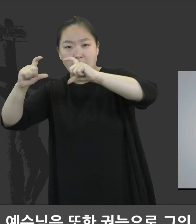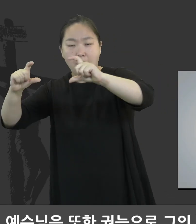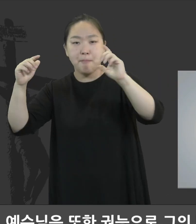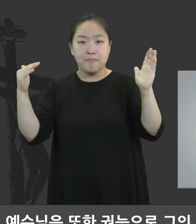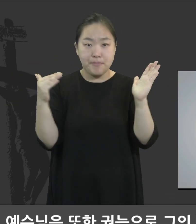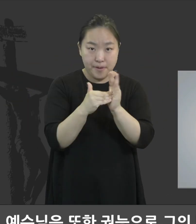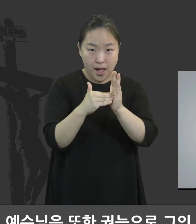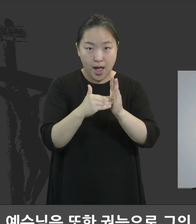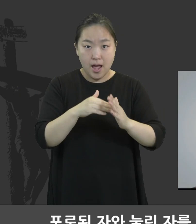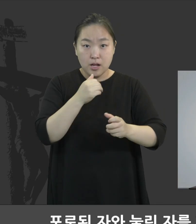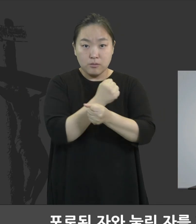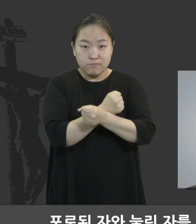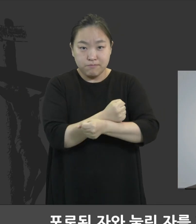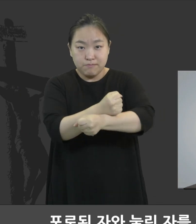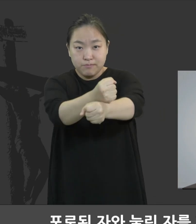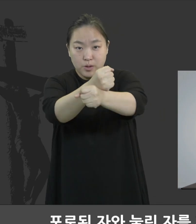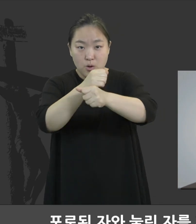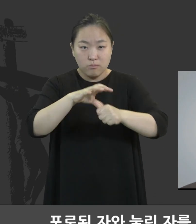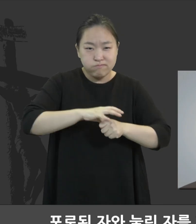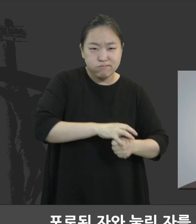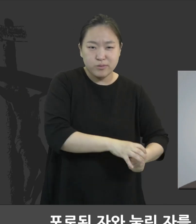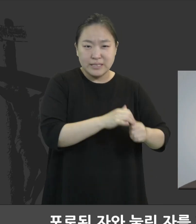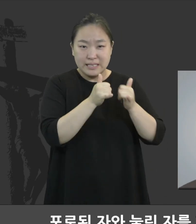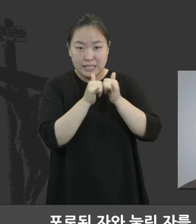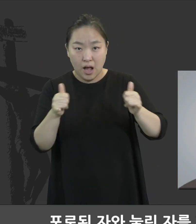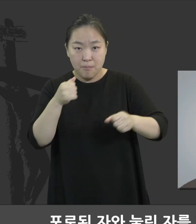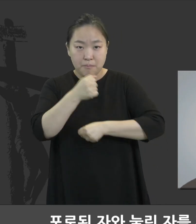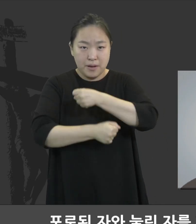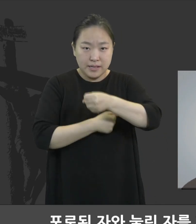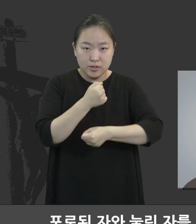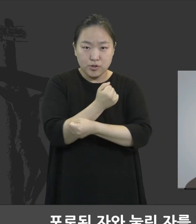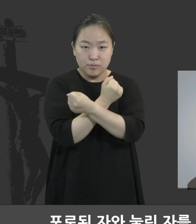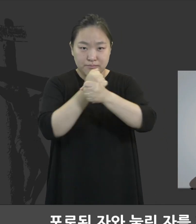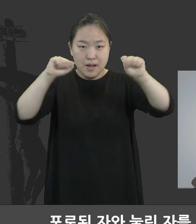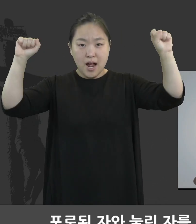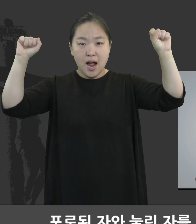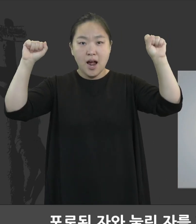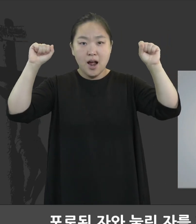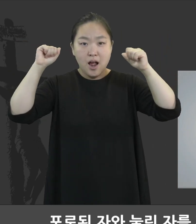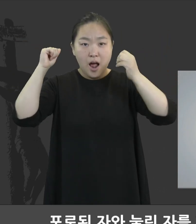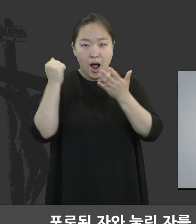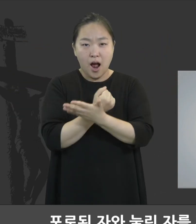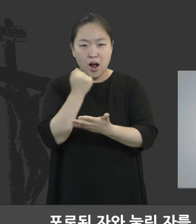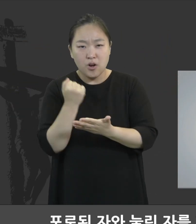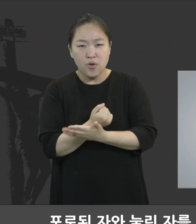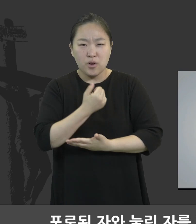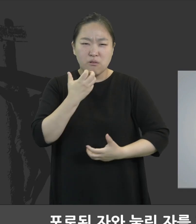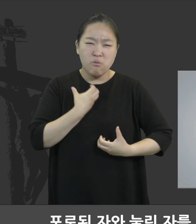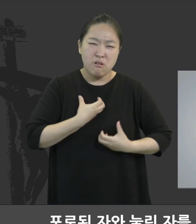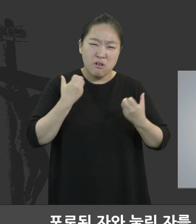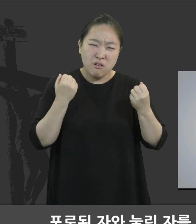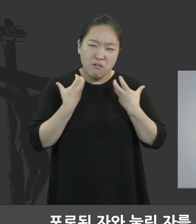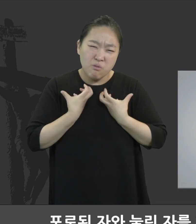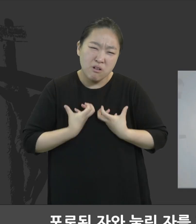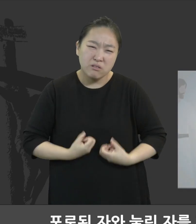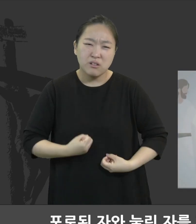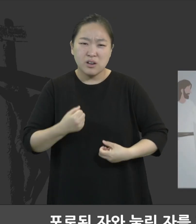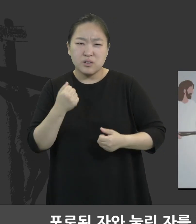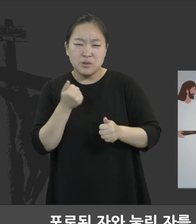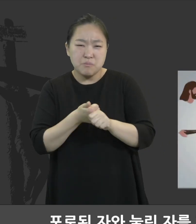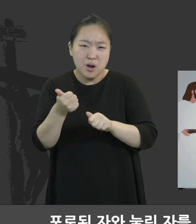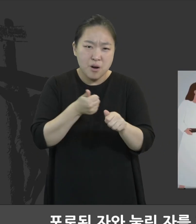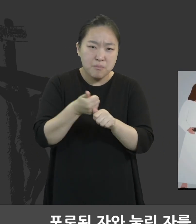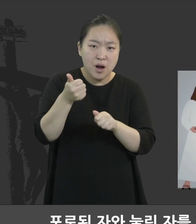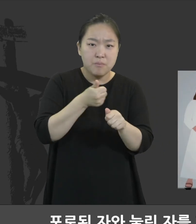나라를 선포하셨습니다. 포로된 자와 눌린 자를 자유케 하시고 애통과 좌절을 이기는